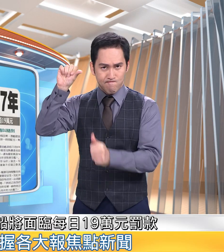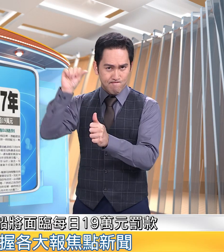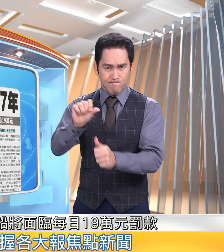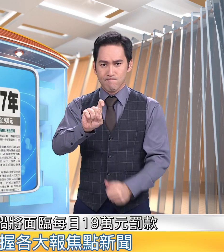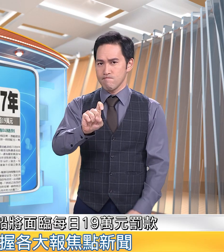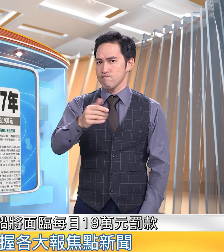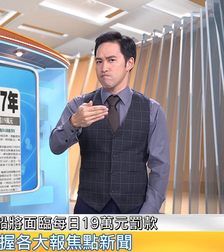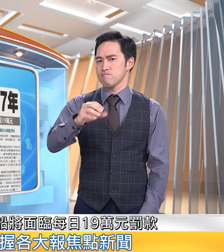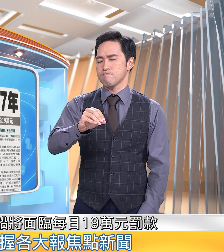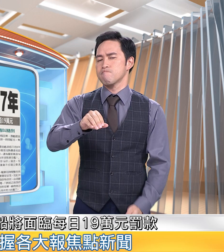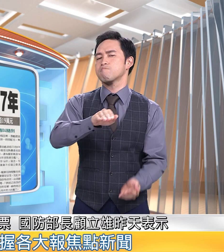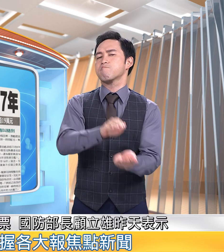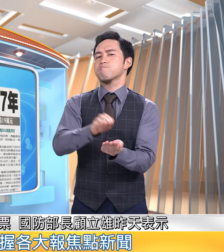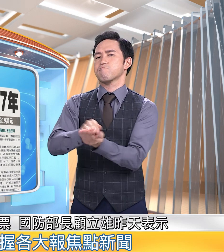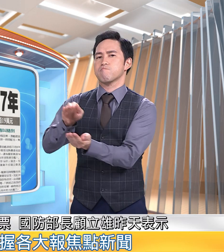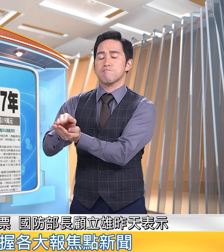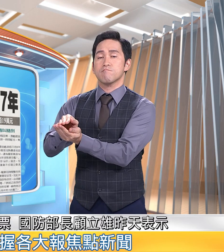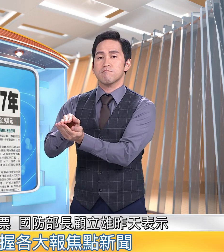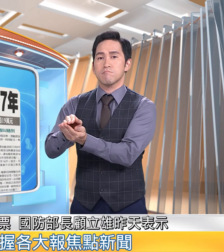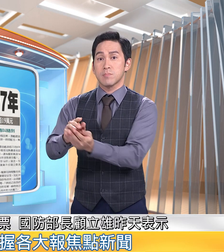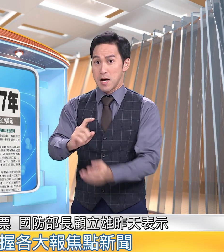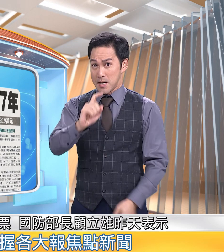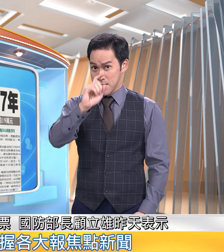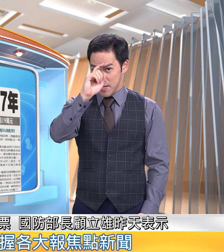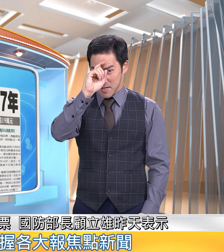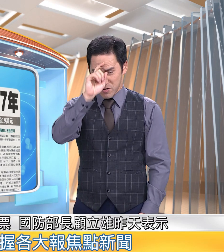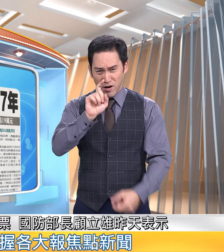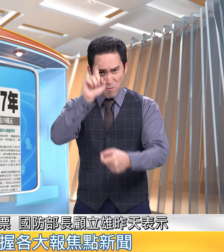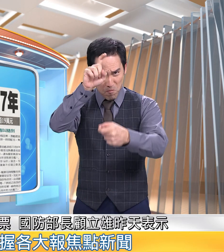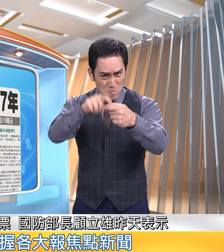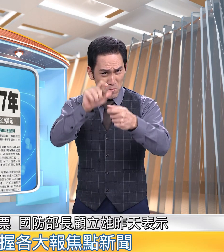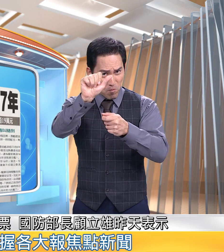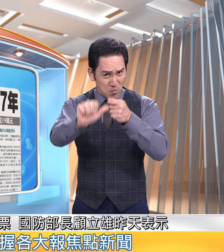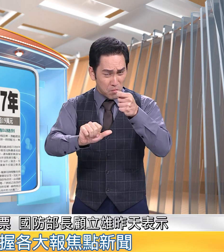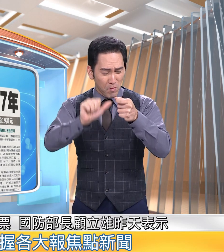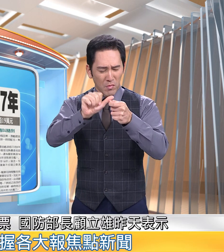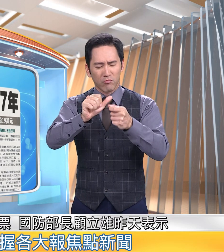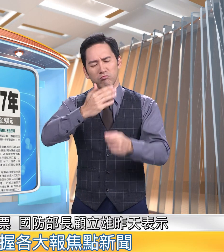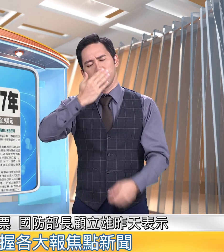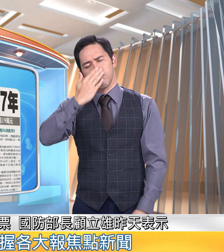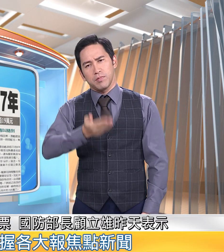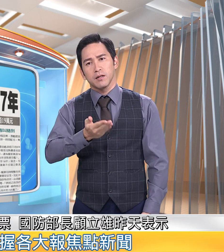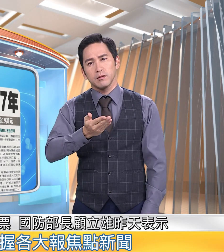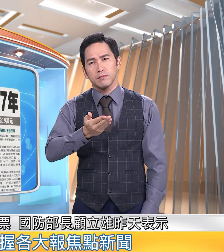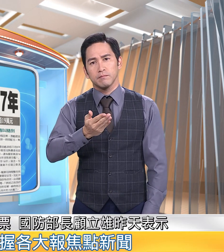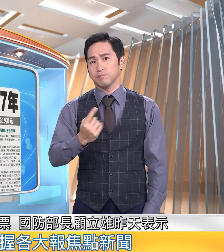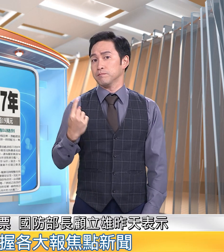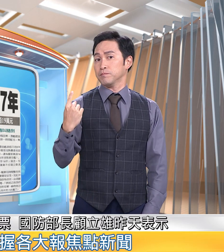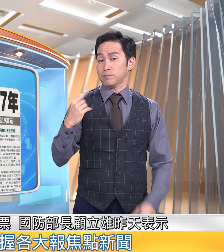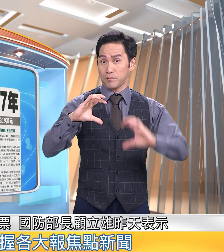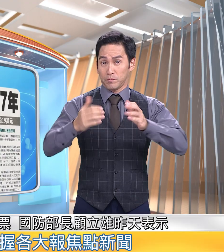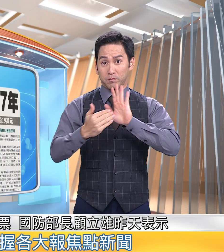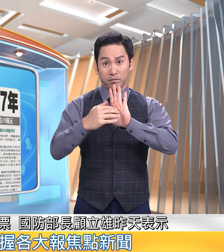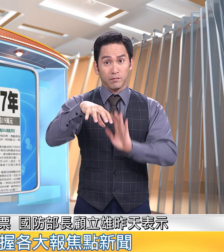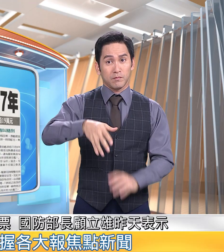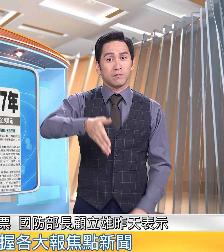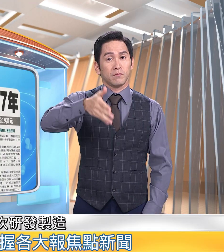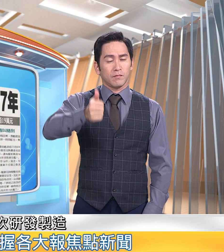款。对于5年交建跳票，国防部长顾立雄昨天表示，潜